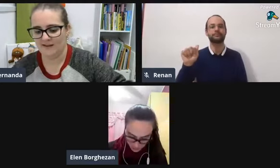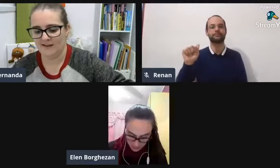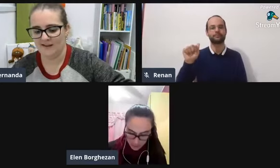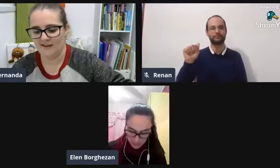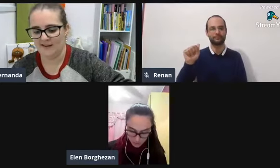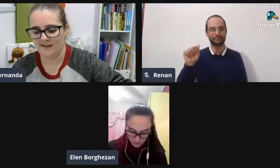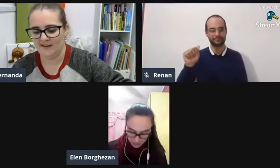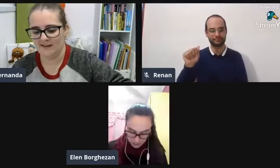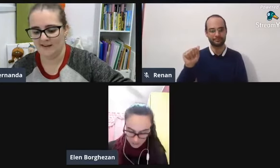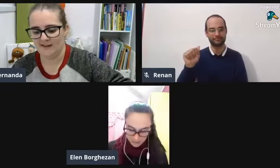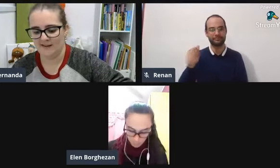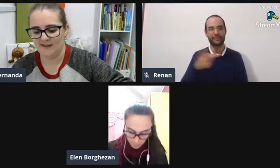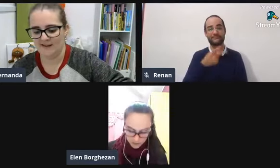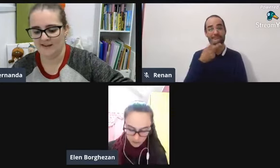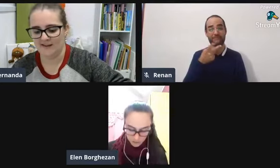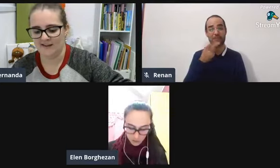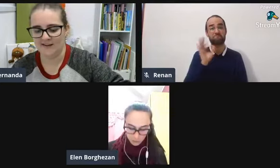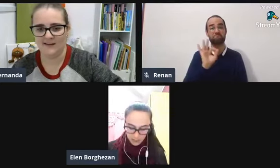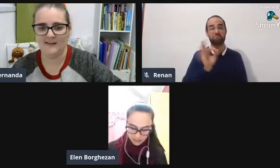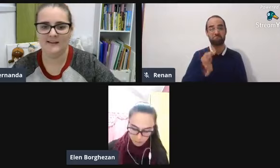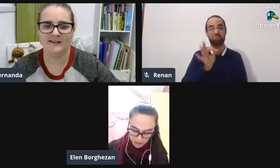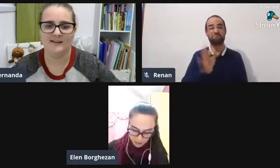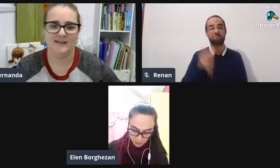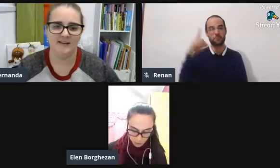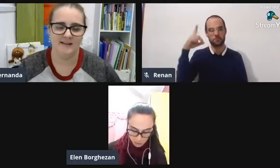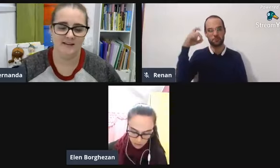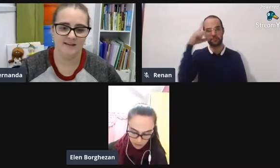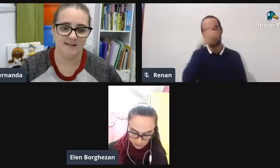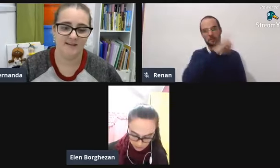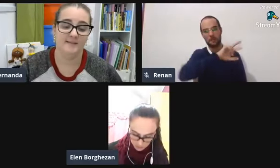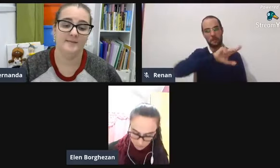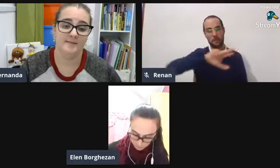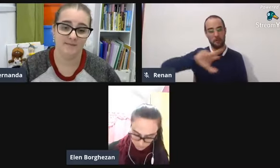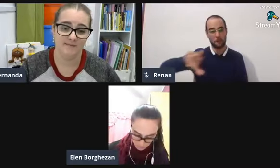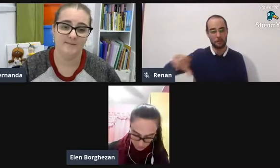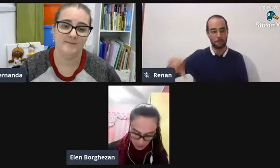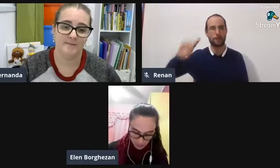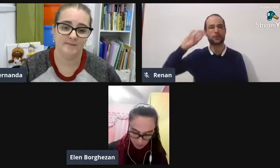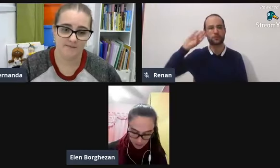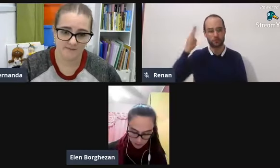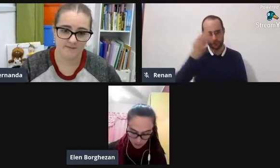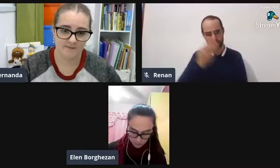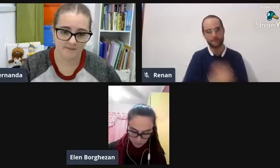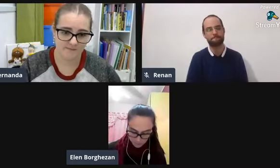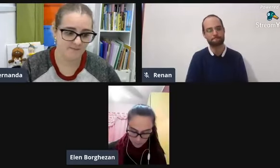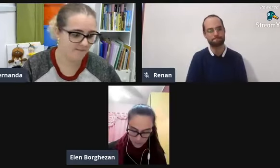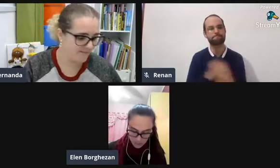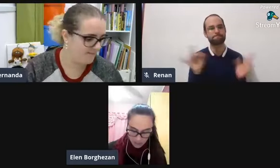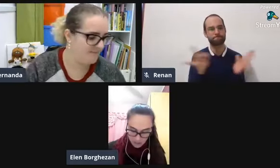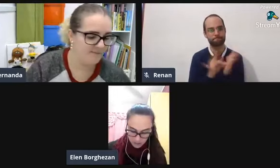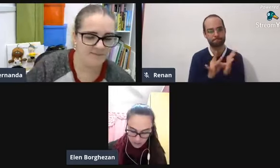minha. Isso, Fernanda, são muitas dificuldades para os surdos cegos. Realmente.